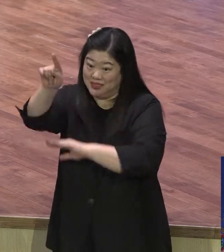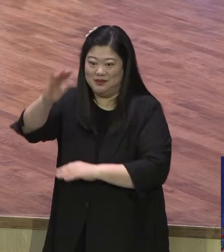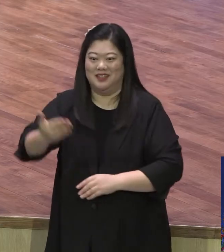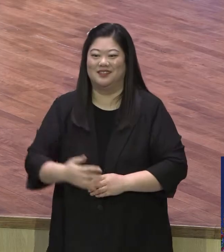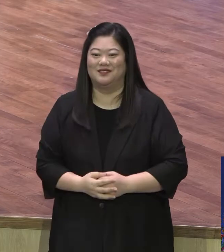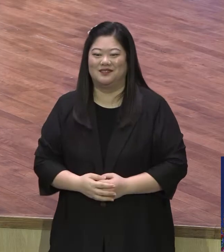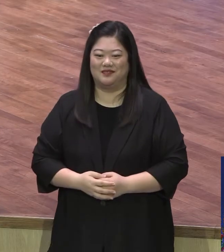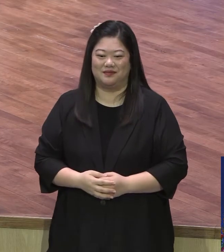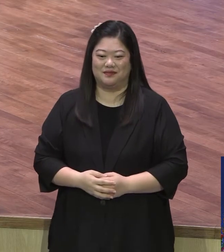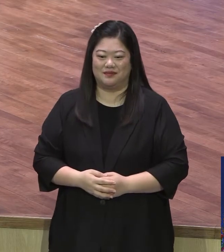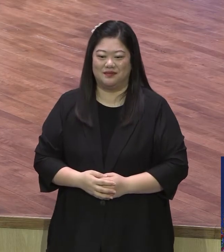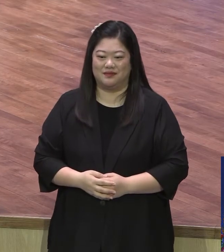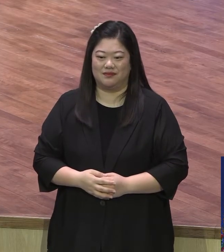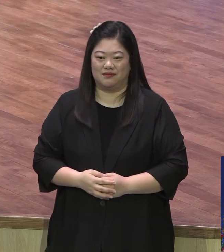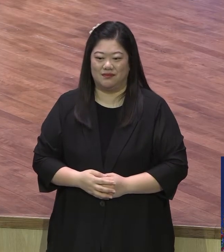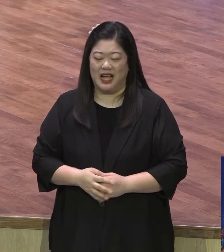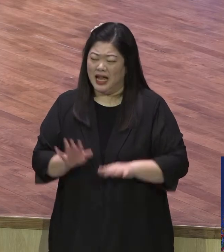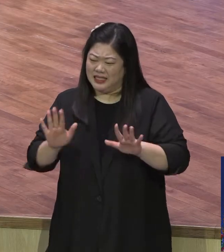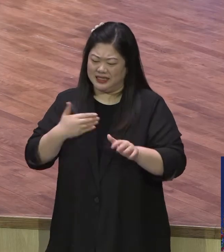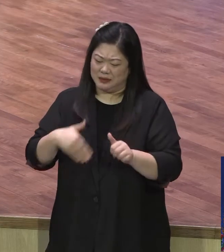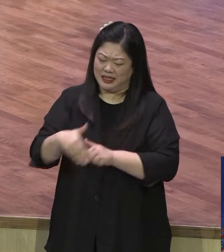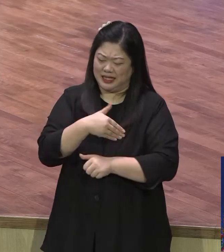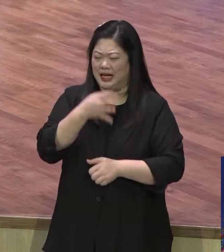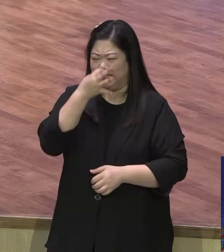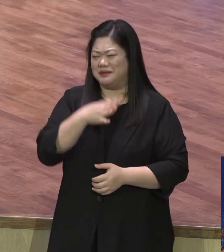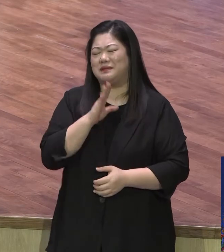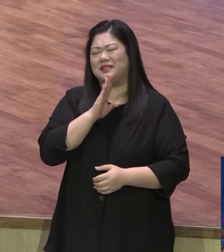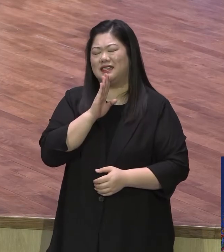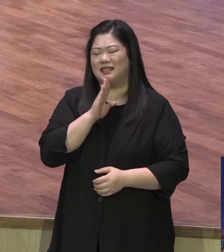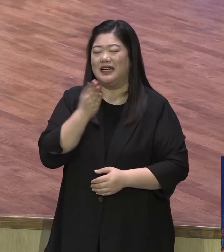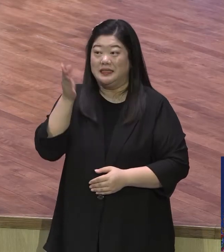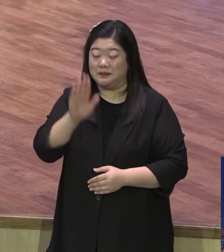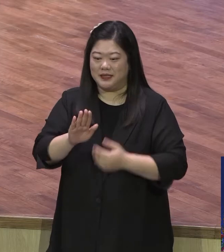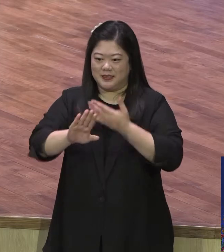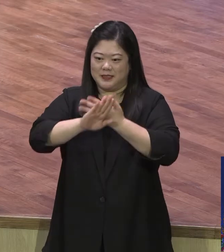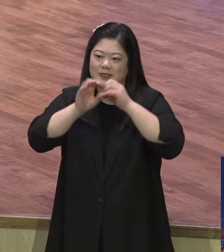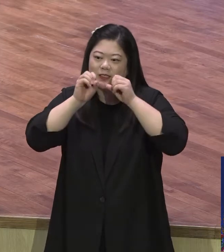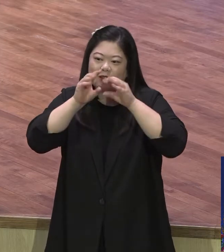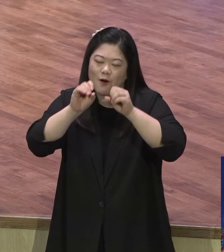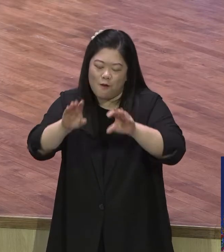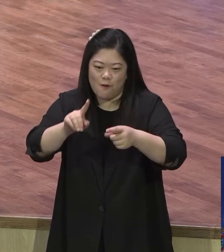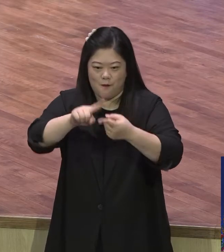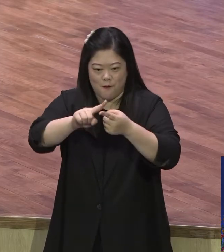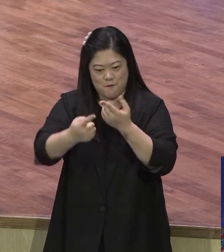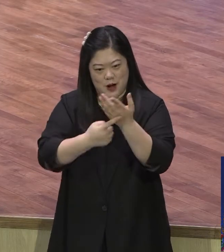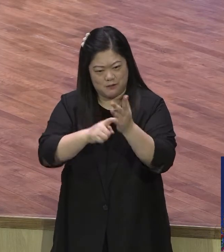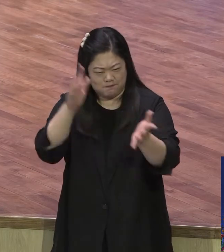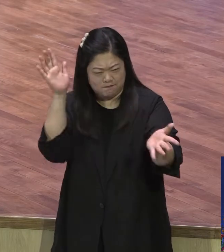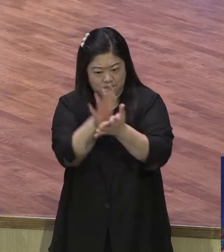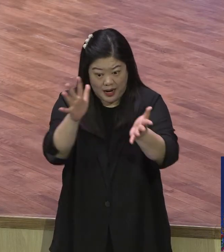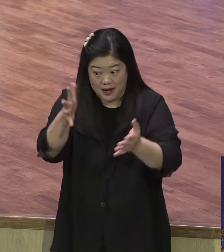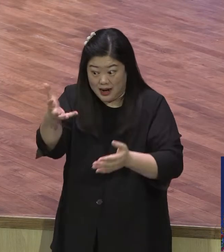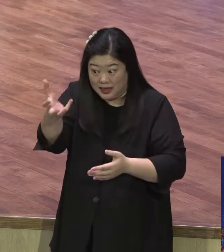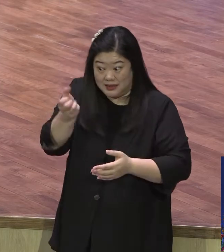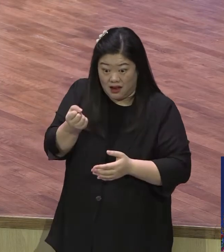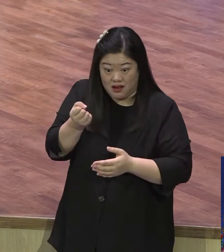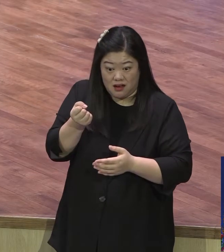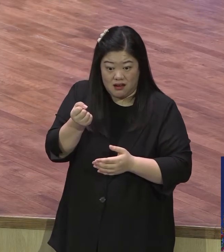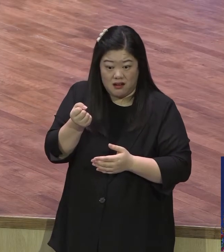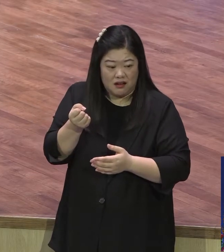주옵사사 내 비록 지금 이런 행편에 있지만 하나님 성교 가슴 가지면 하나님 함께 하시고 도와주신다 하셨사니